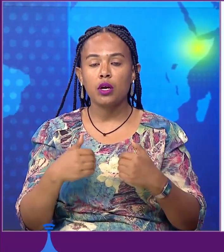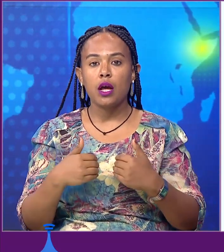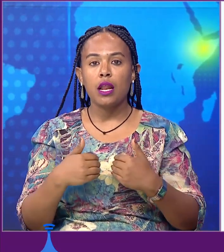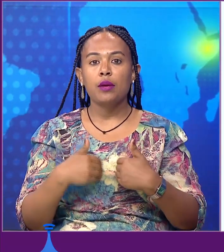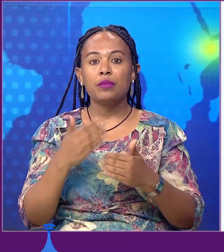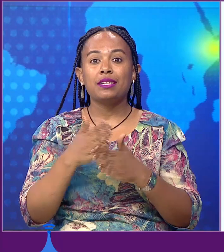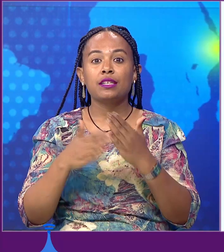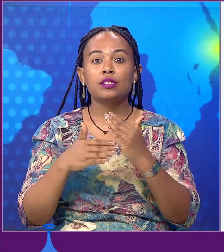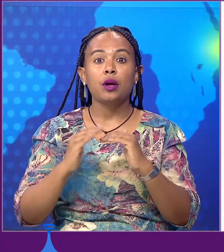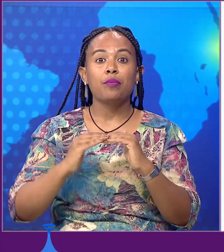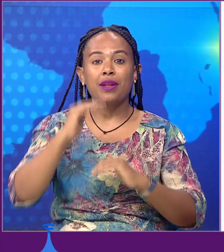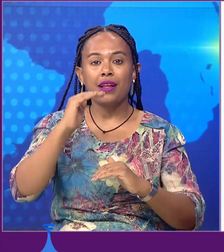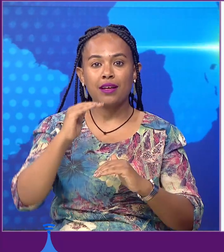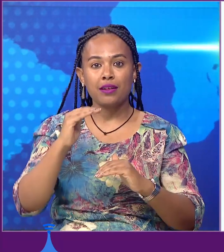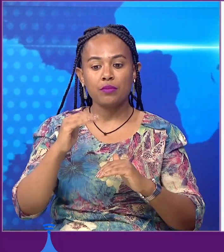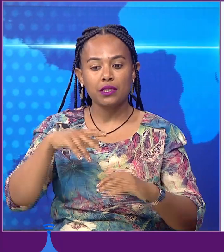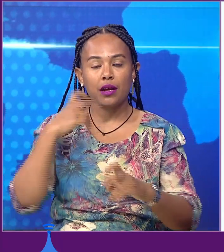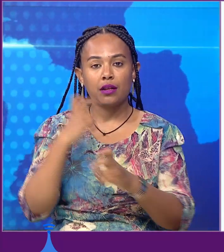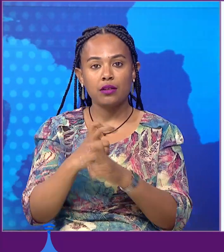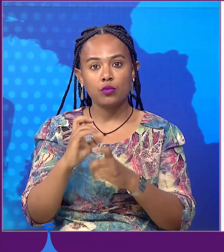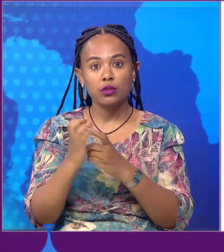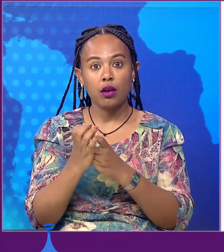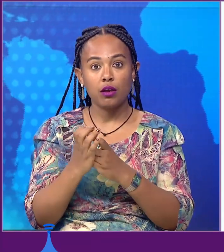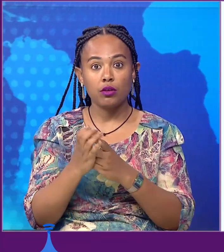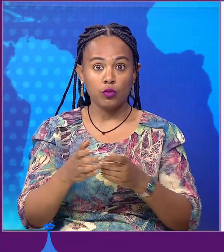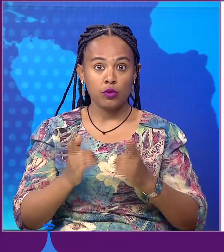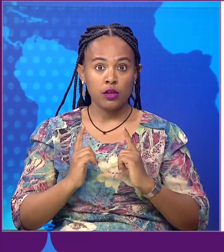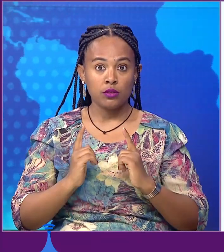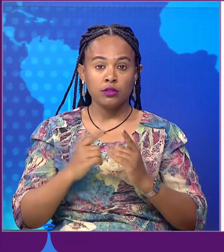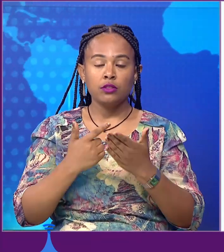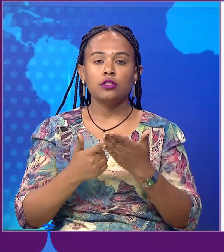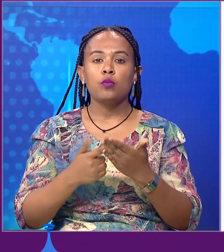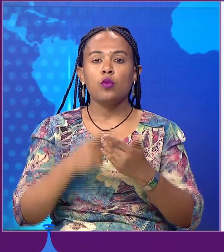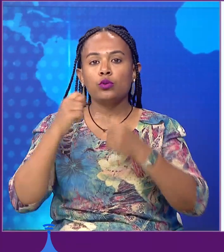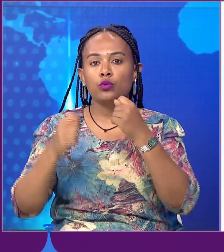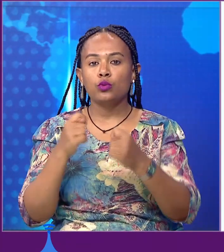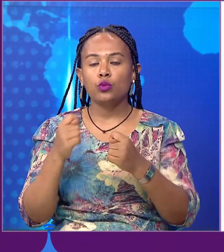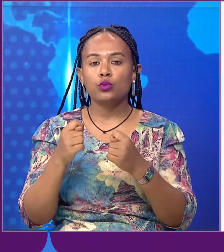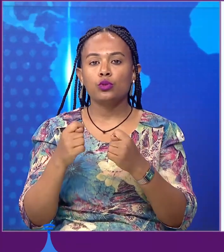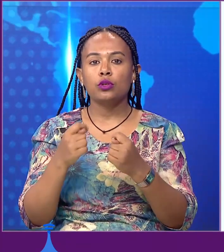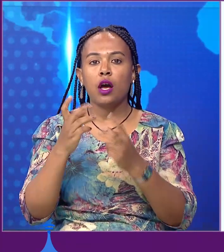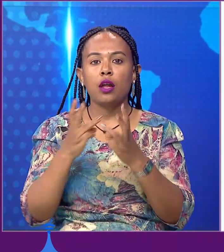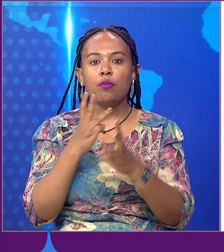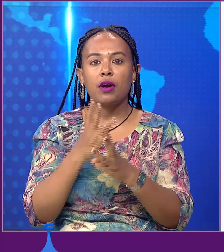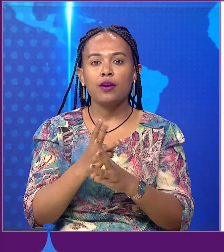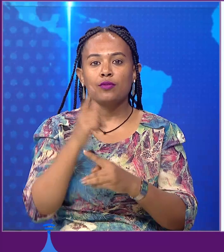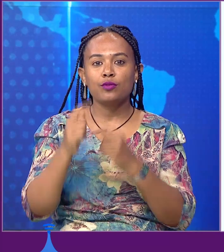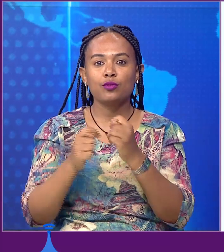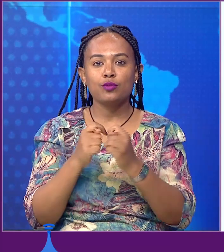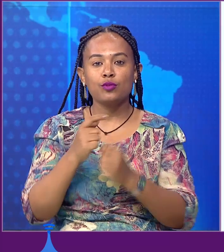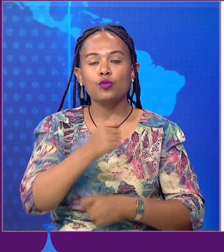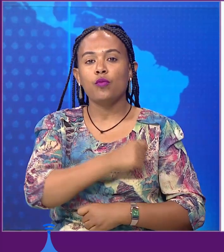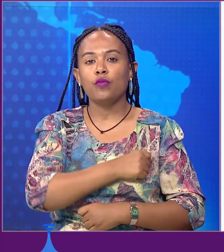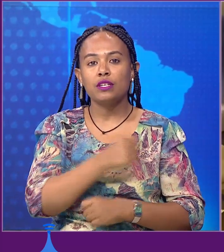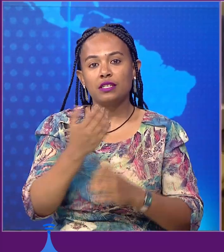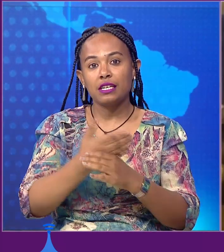ካለበት ደረጃ በላይ በጣም በተጋነነ ሁኔታ ትራቭል አድቫይዞች ይኖራሉ። ያ ደግሞ ለቱሪስቶች ለዓለም አቀፍ ቱሪስቶች ኮንፊደንስ ሊከለክል